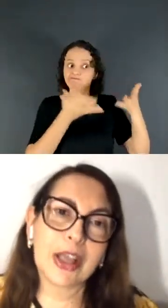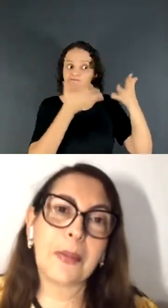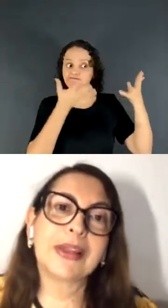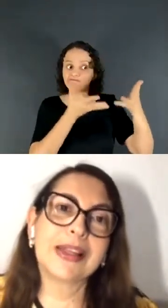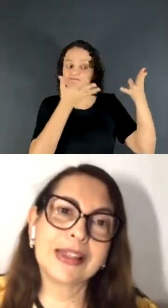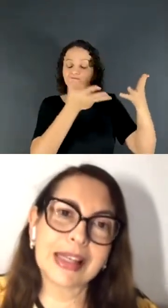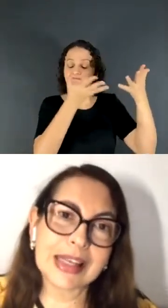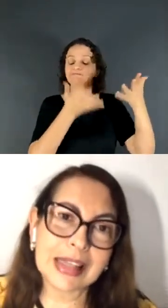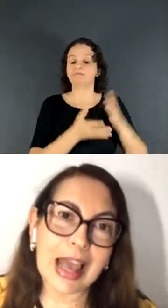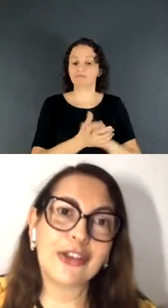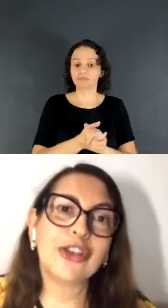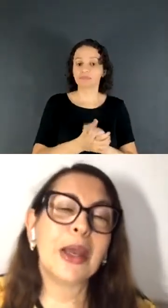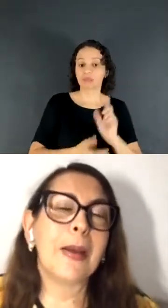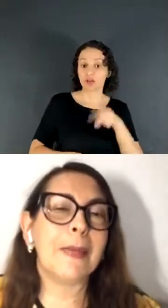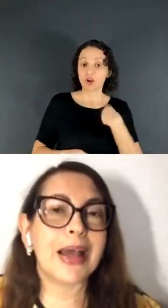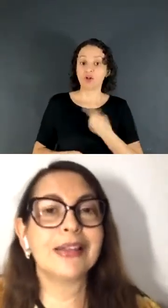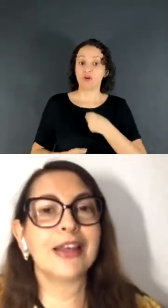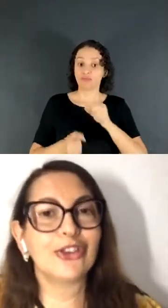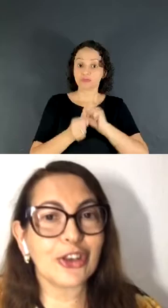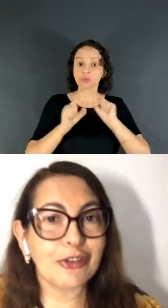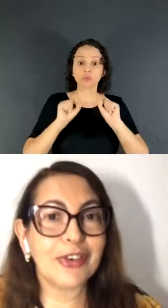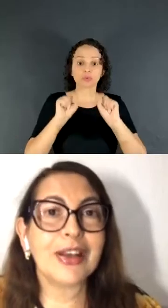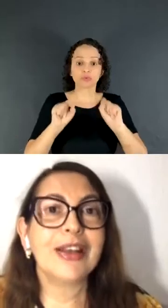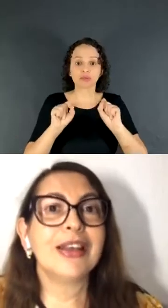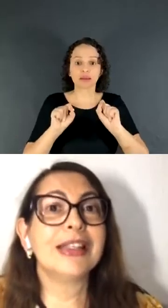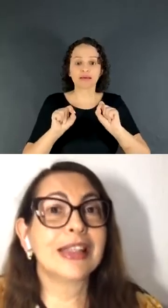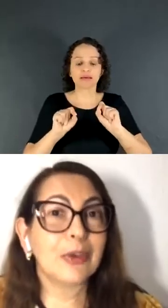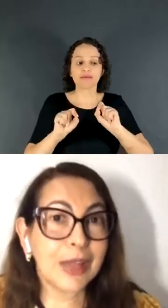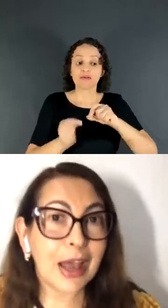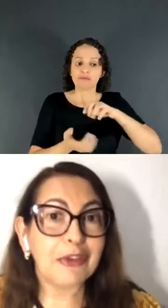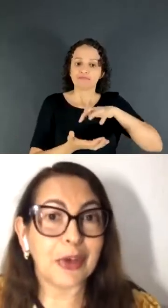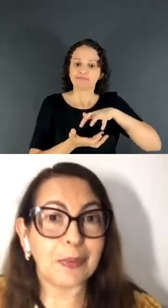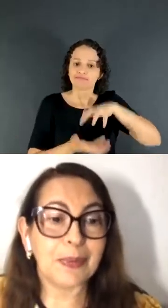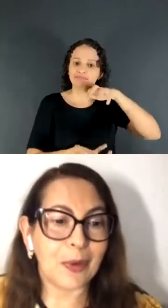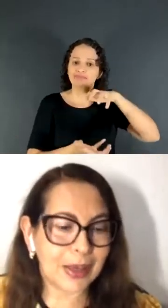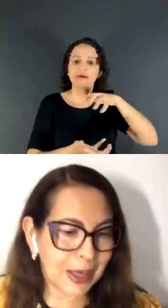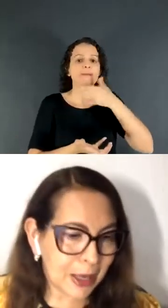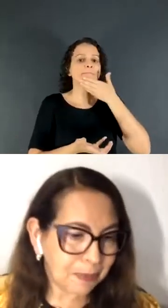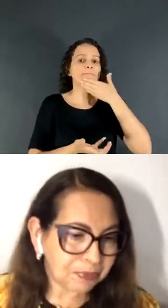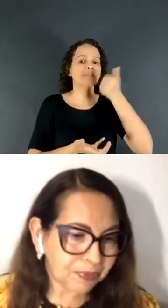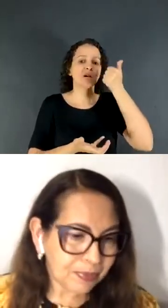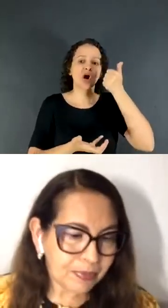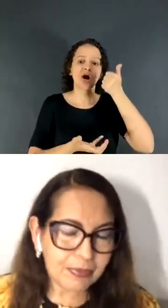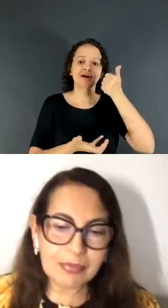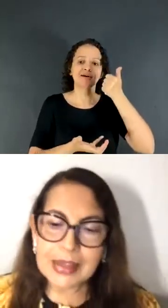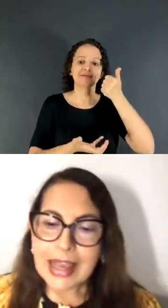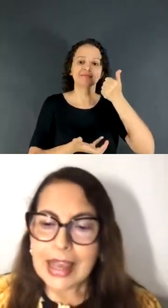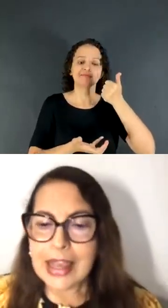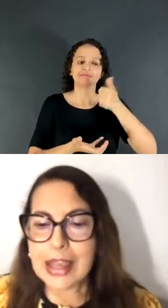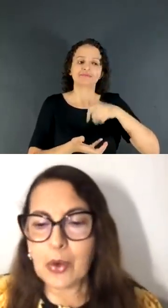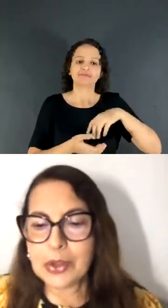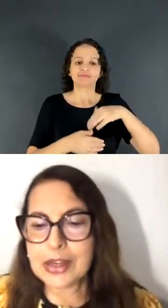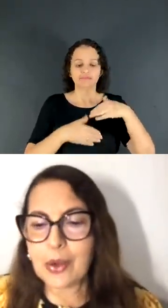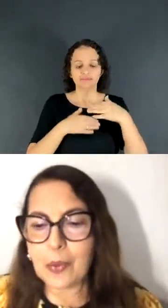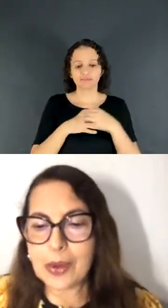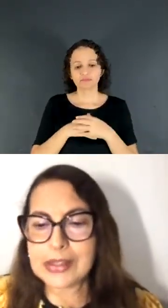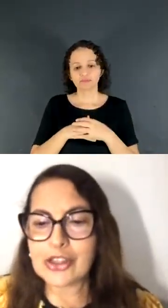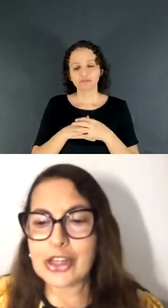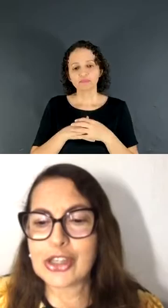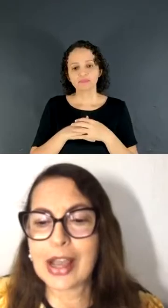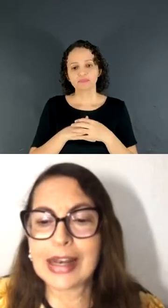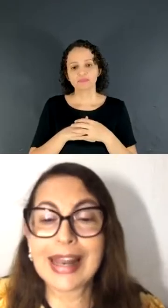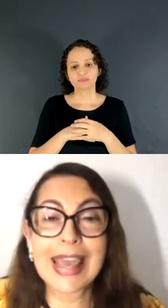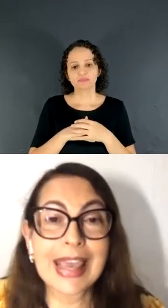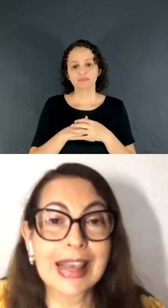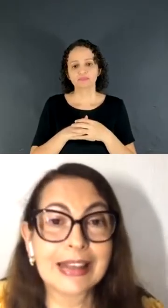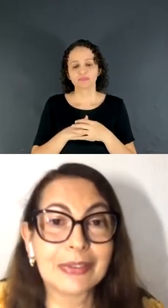gente ter uma terceira idade mais ativa e saudável, ok? Outra coisa,